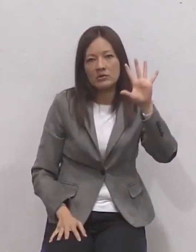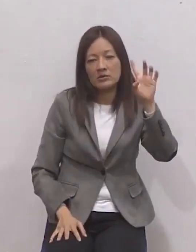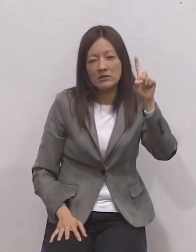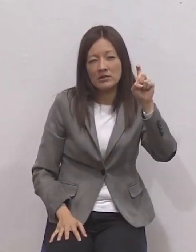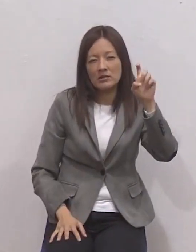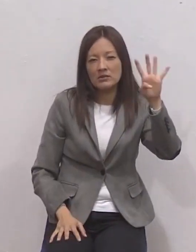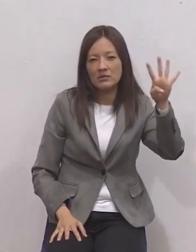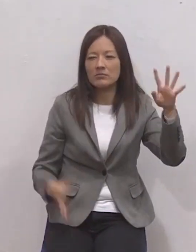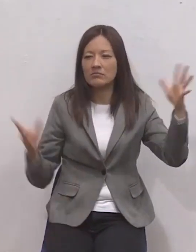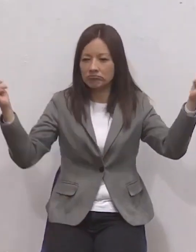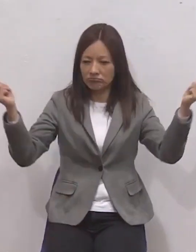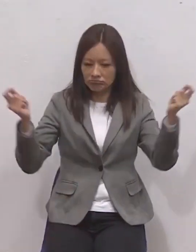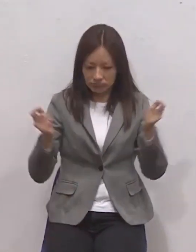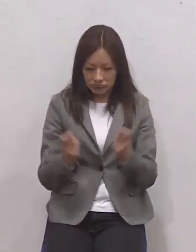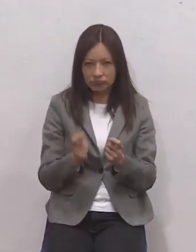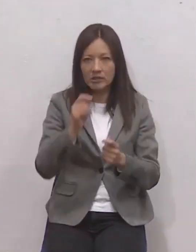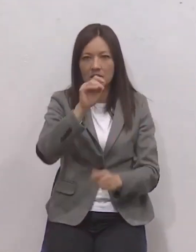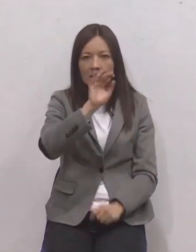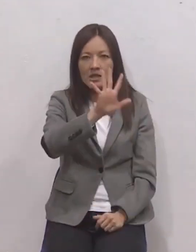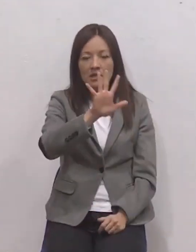habemos